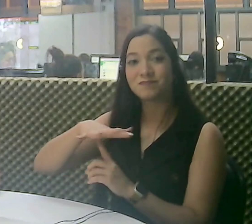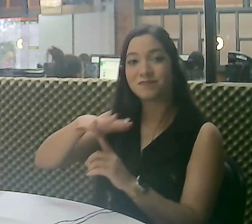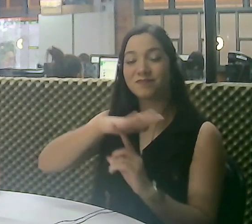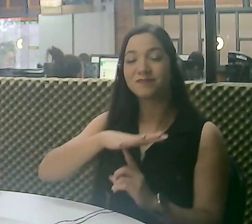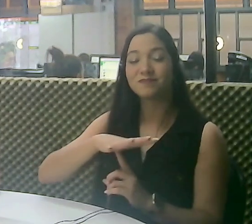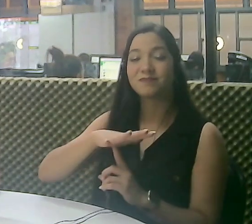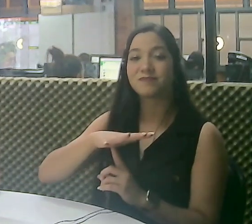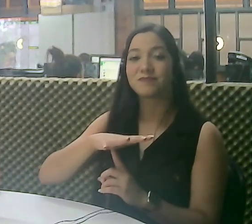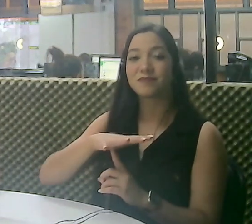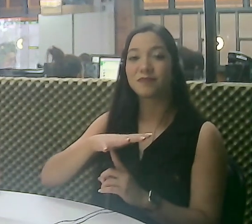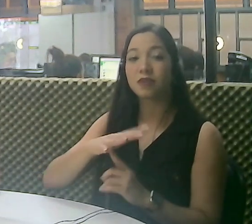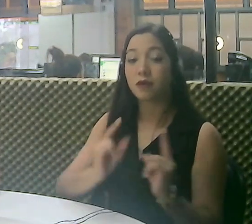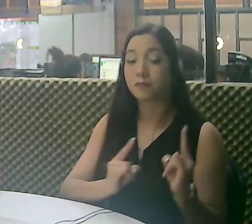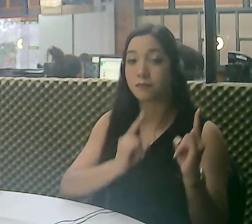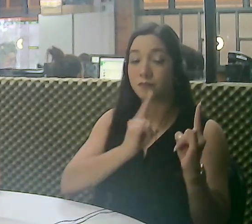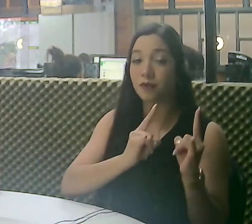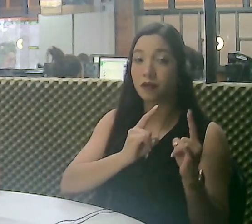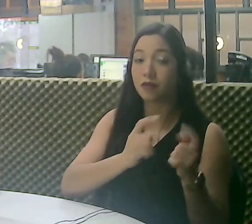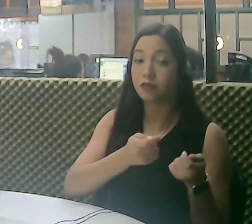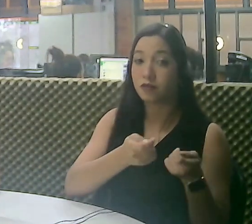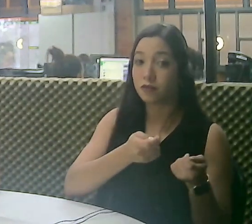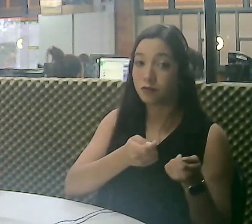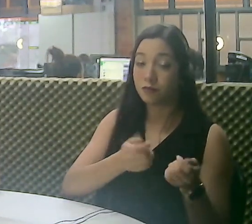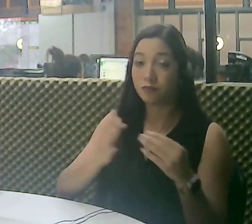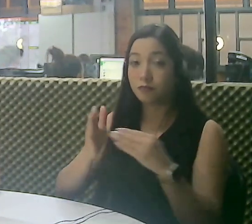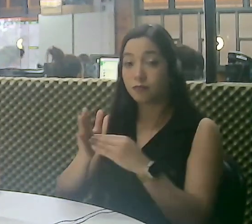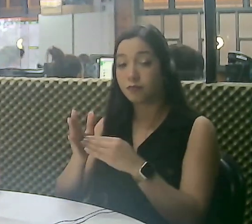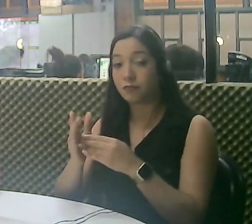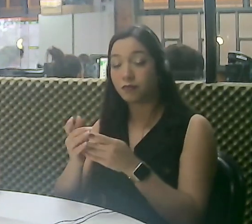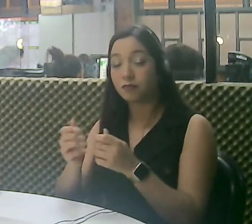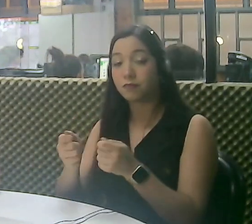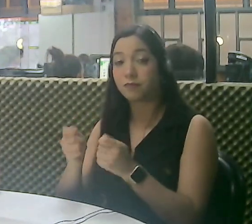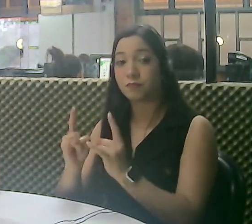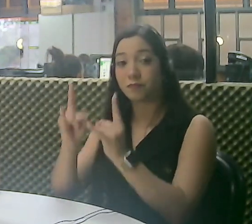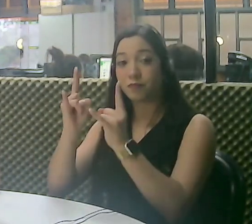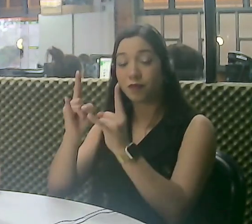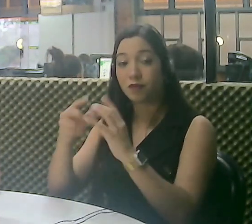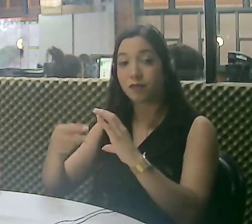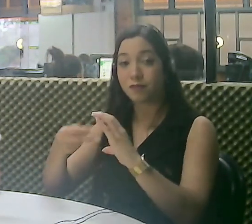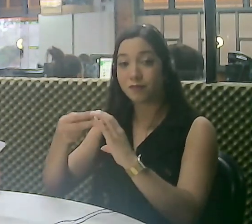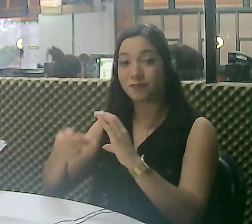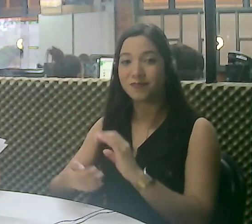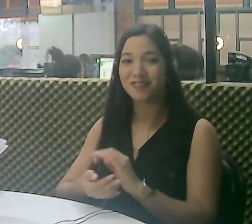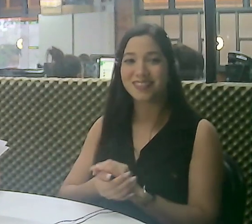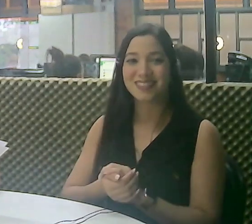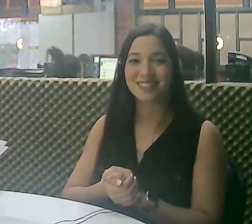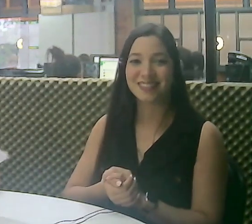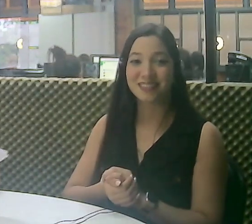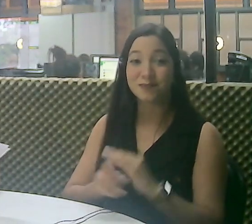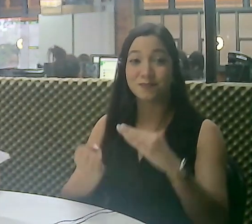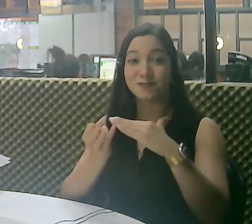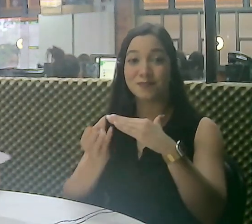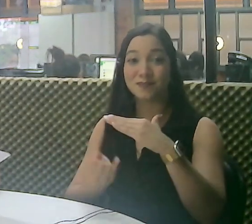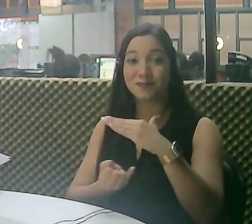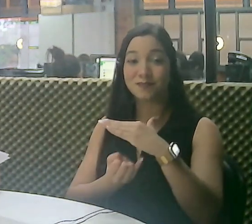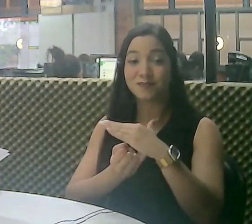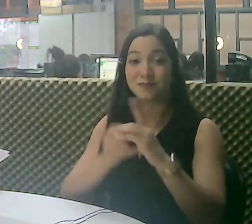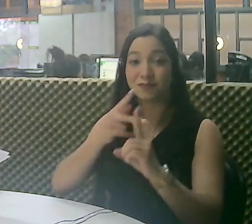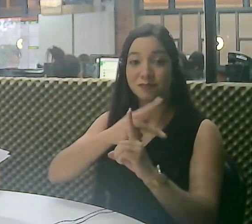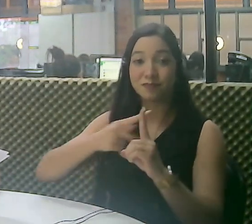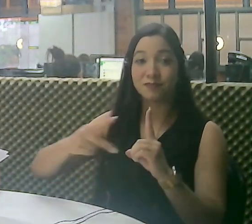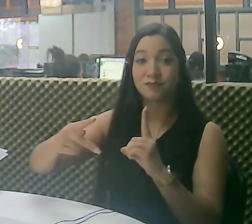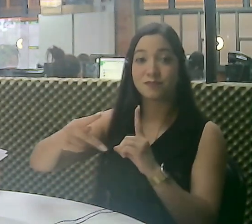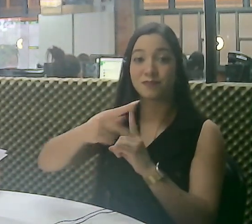caseiros ficam entre os prédios do Centro Administrativo e da Câmara Municipal. O Instituto de Previdência dos